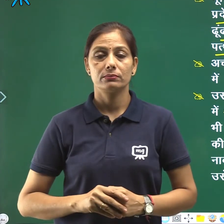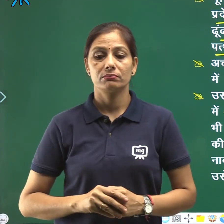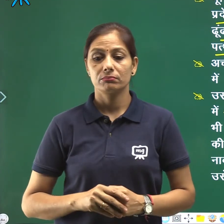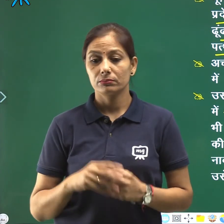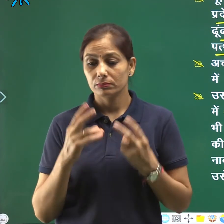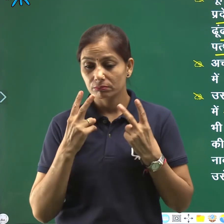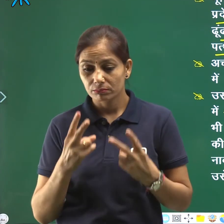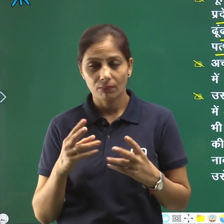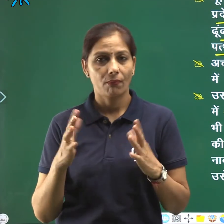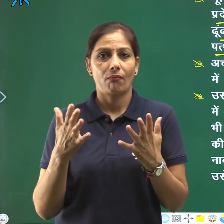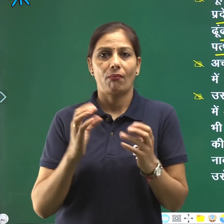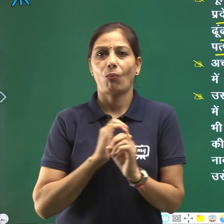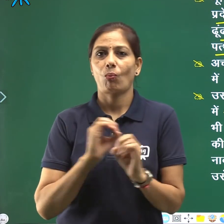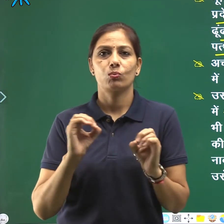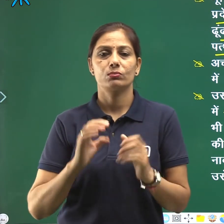न मिल सका।